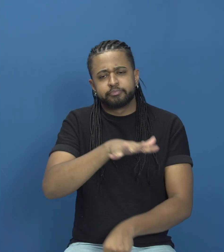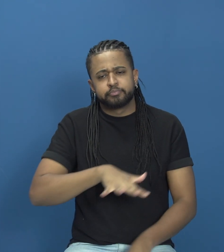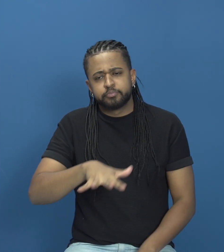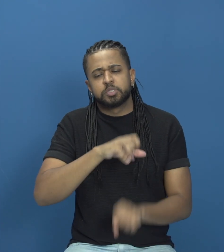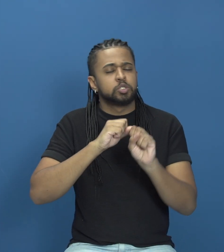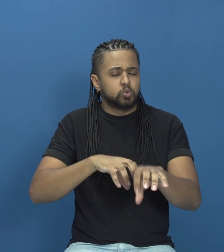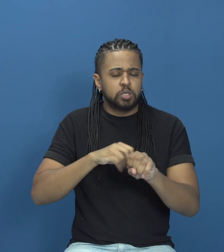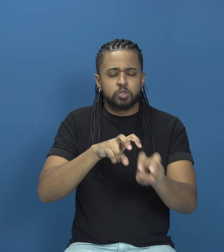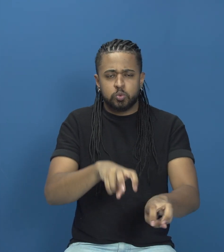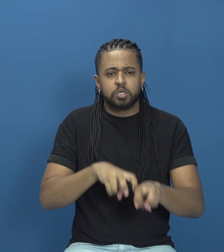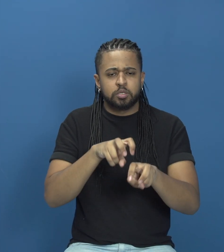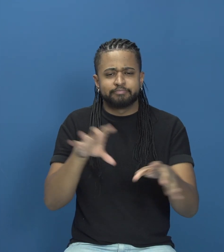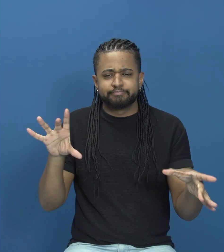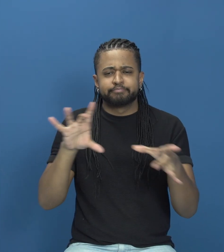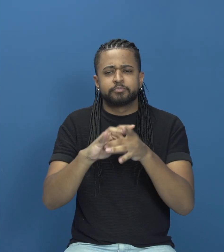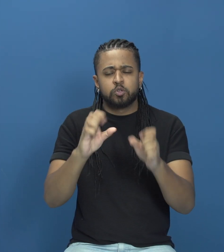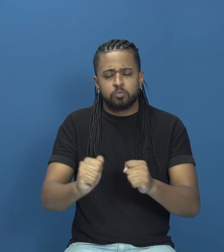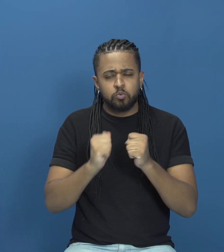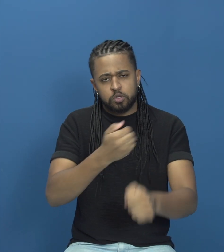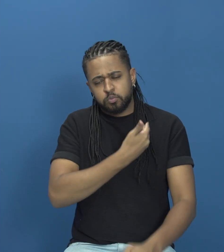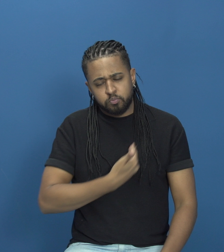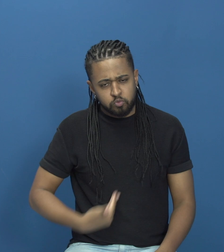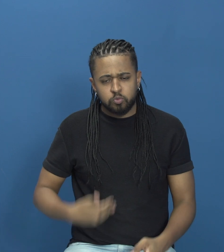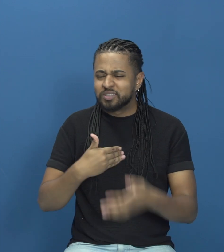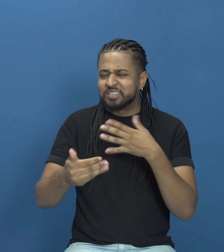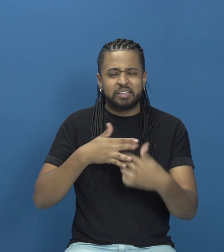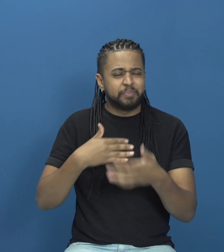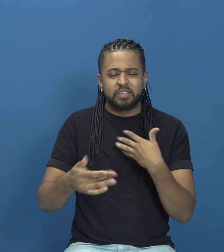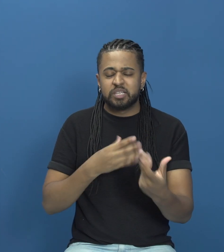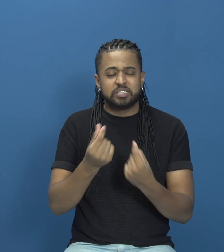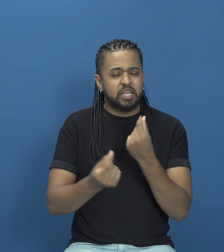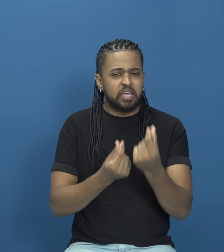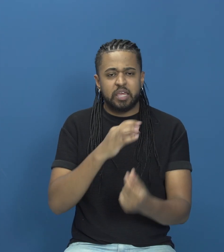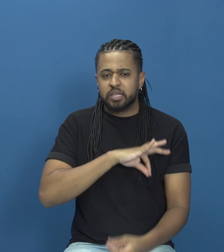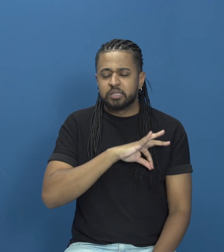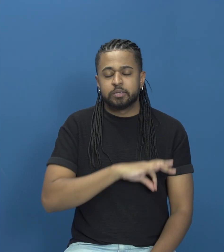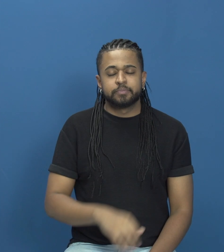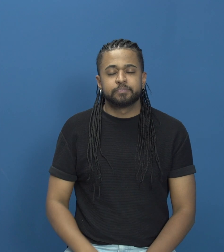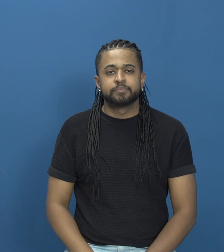educação do campo, conveniadas com o poder público, independente da renda.